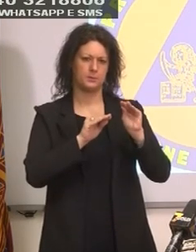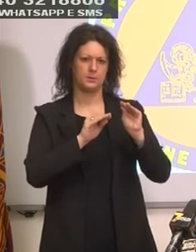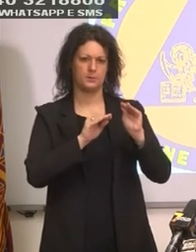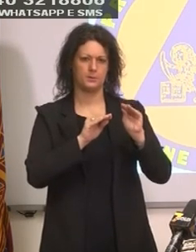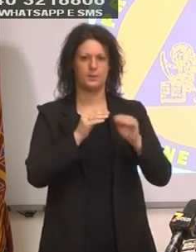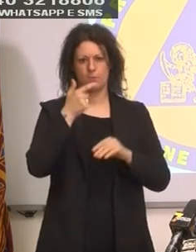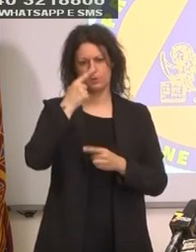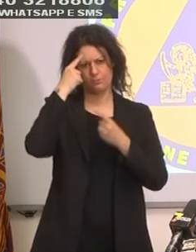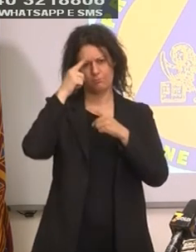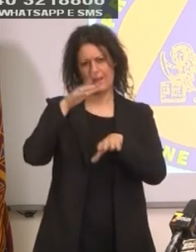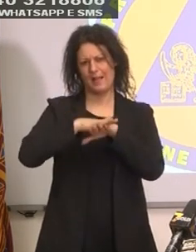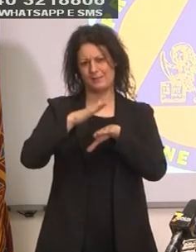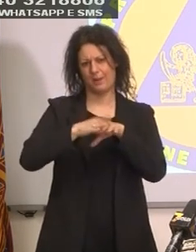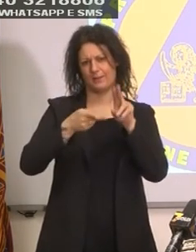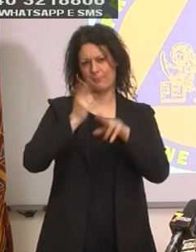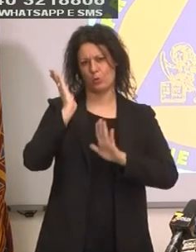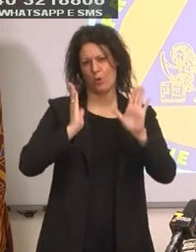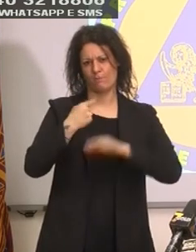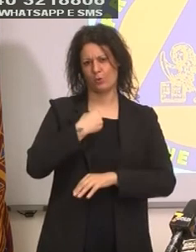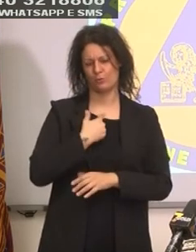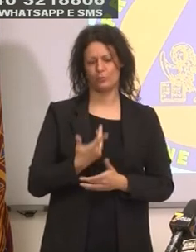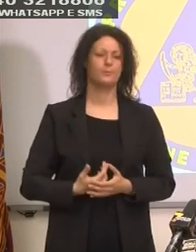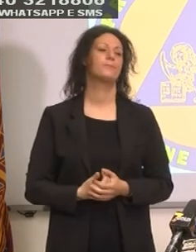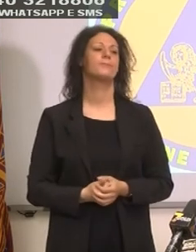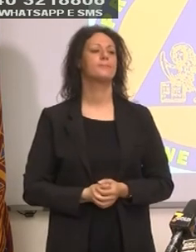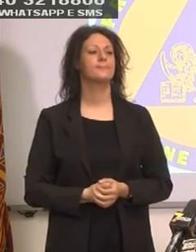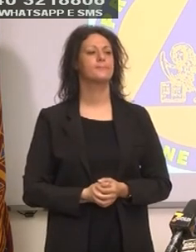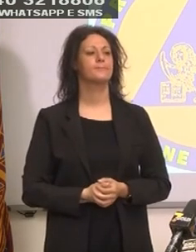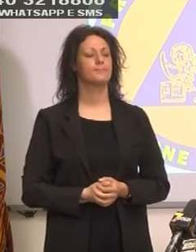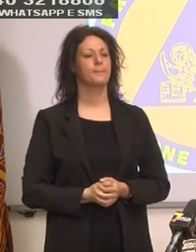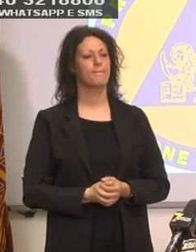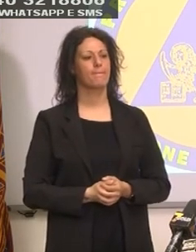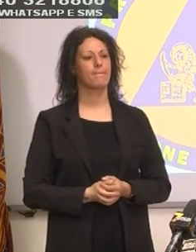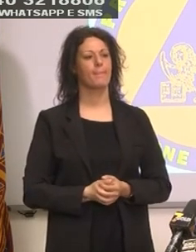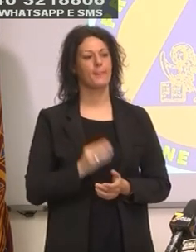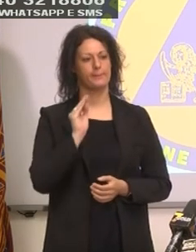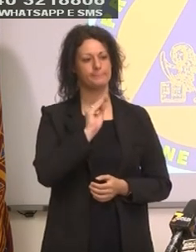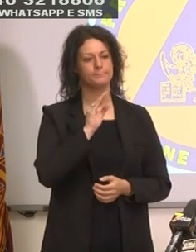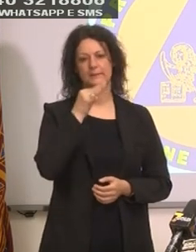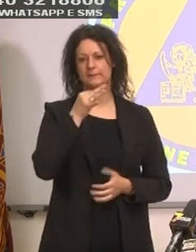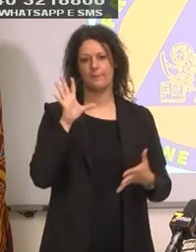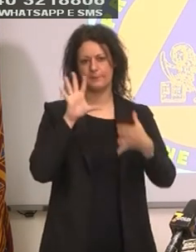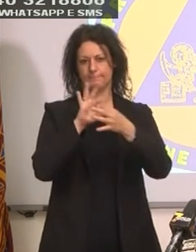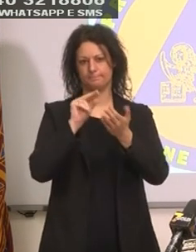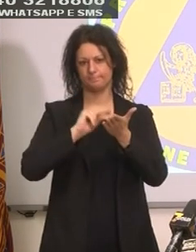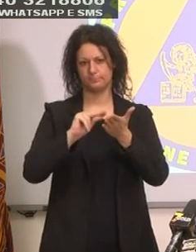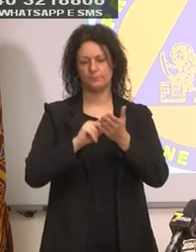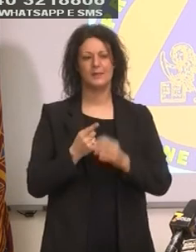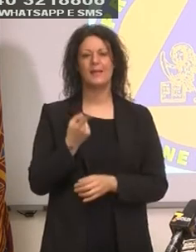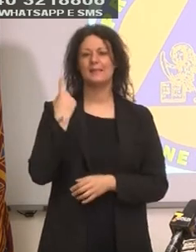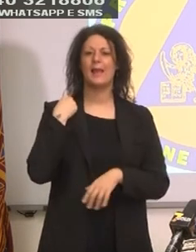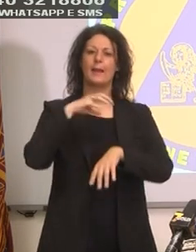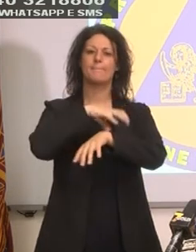più titolata di me, di noi, di dare risposte. Ecco, e sempre in tema di scuola, ieri